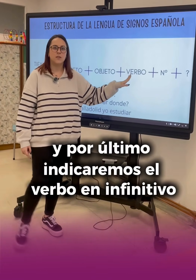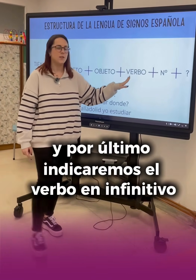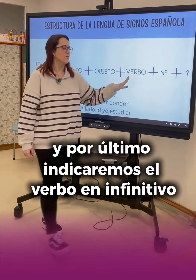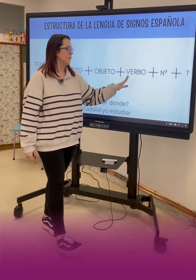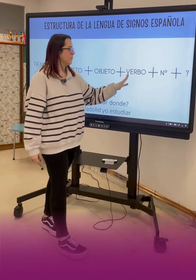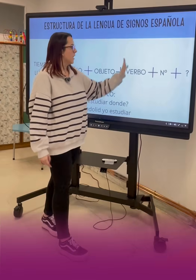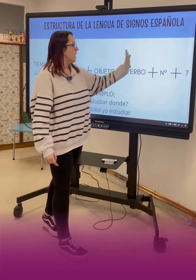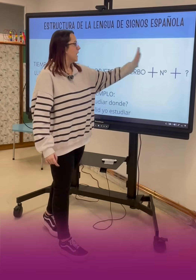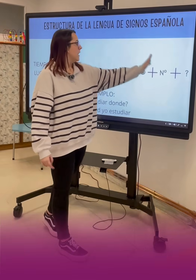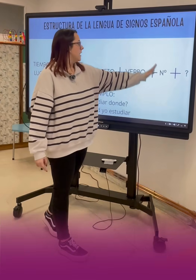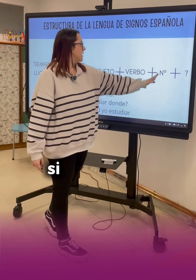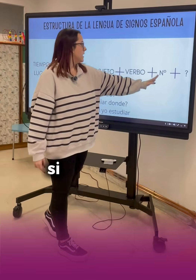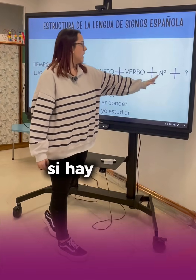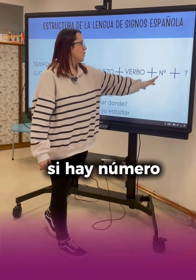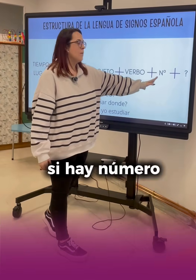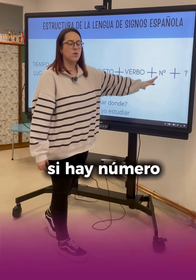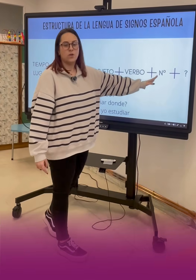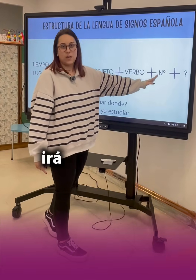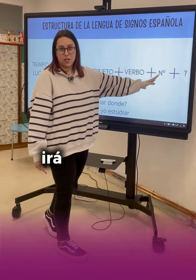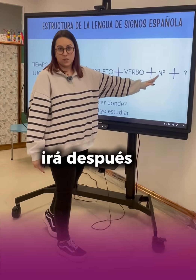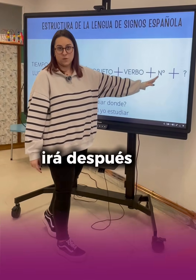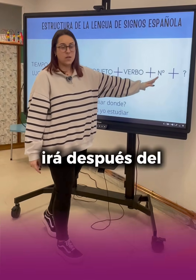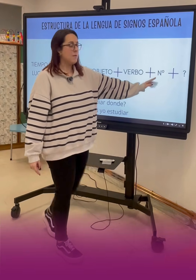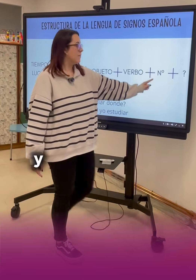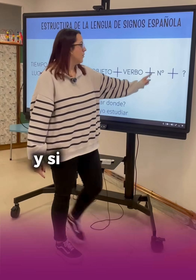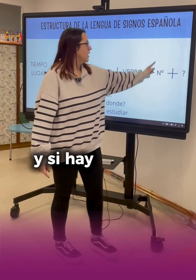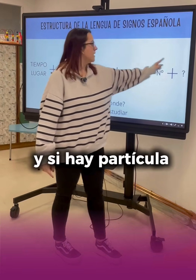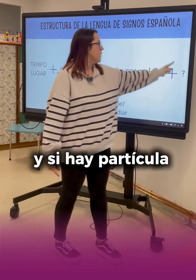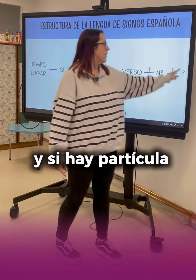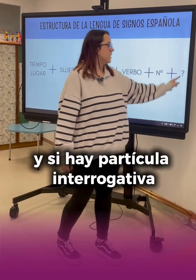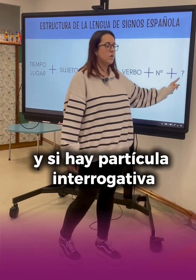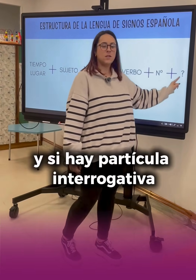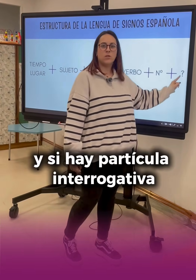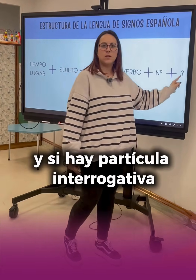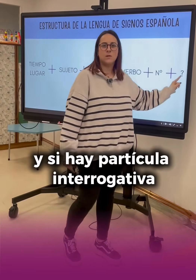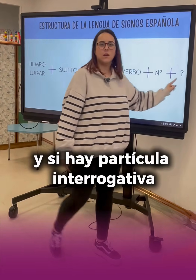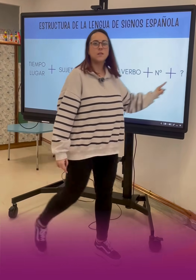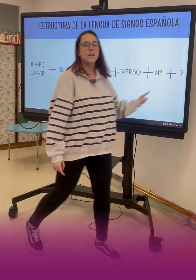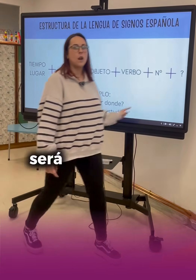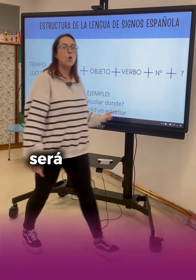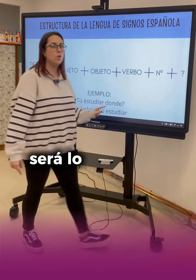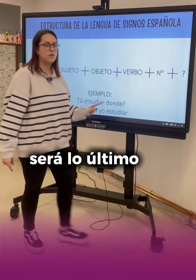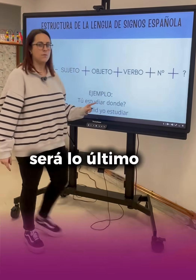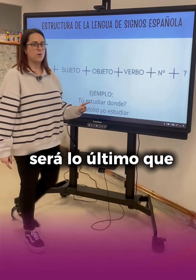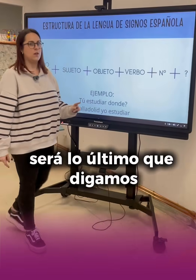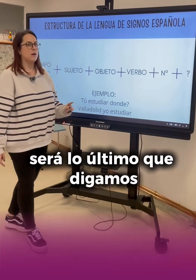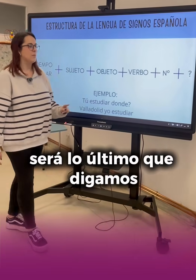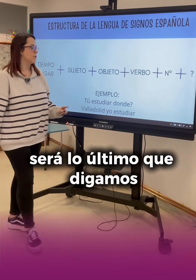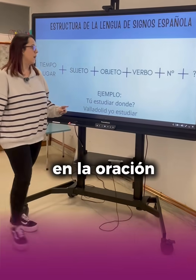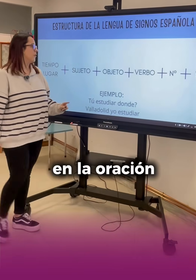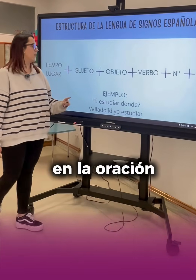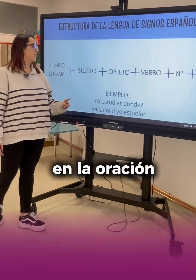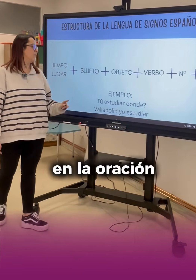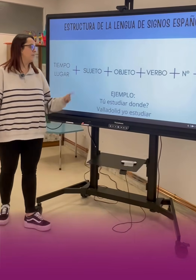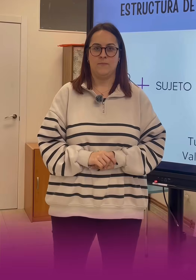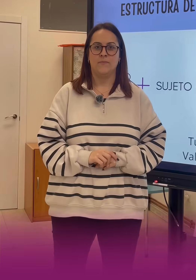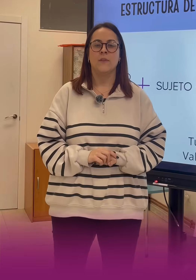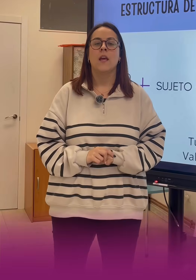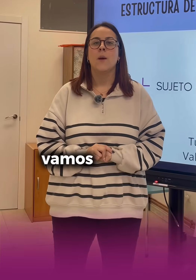infinitivo. Si hay número, irá después del verbo y si hay partícula interrogativa, será lo último que digamos en la oración. Vamos